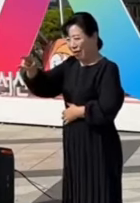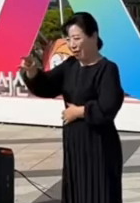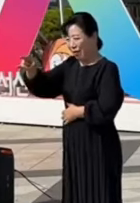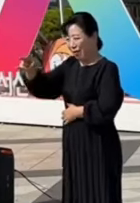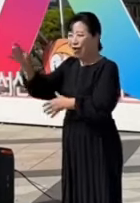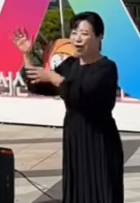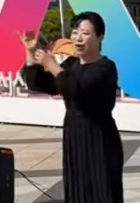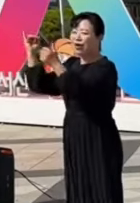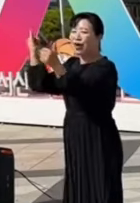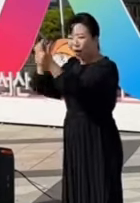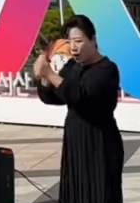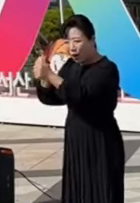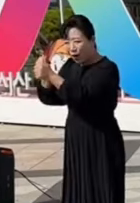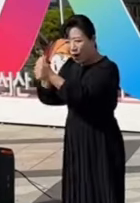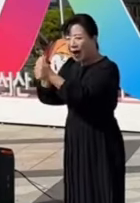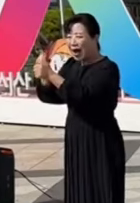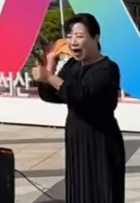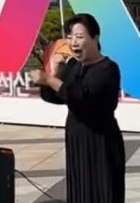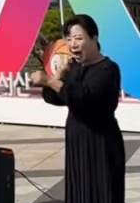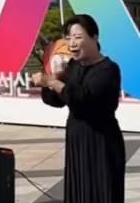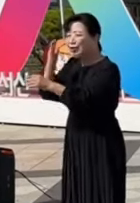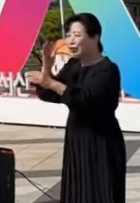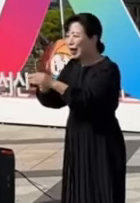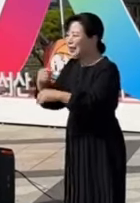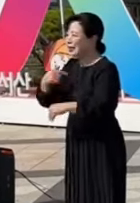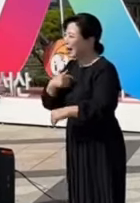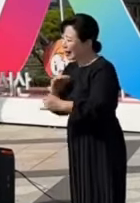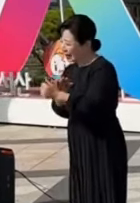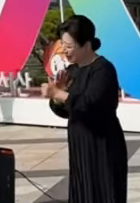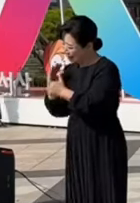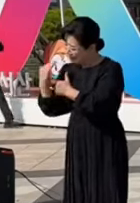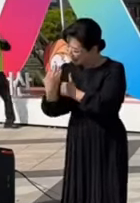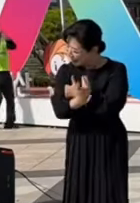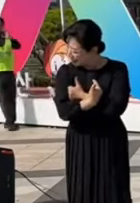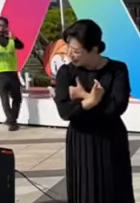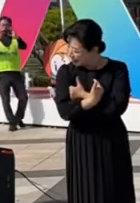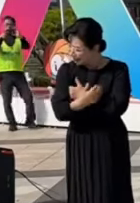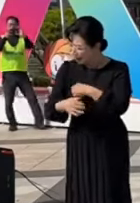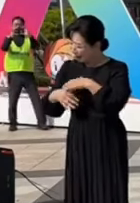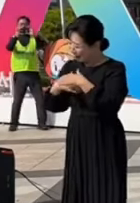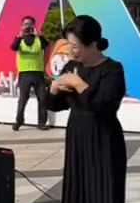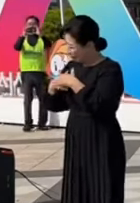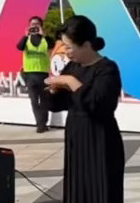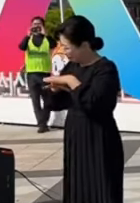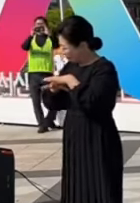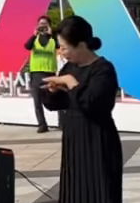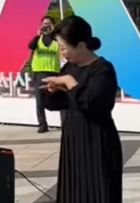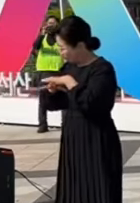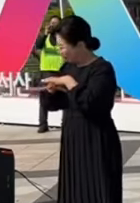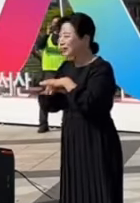신변보호 요청을 하고 결혼식을 한 이거 겁쟁이 양아치 아닙니까?